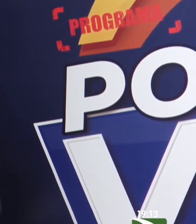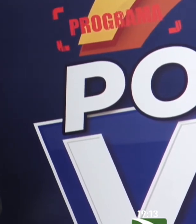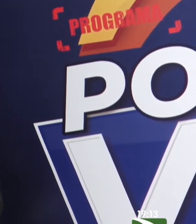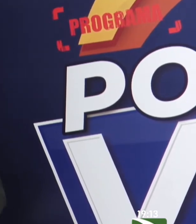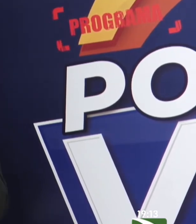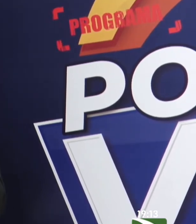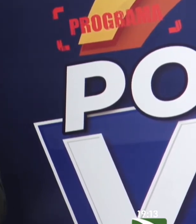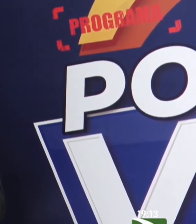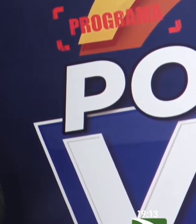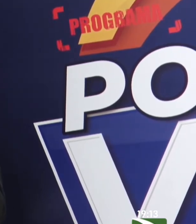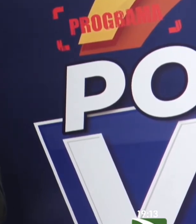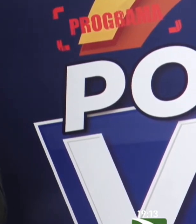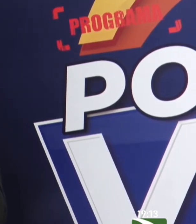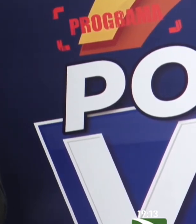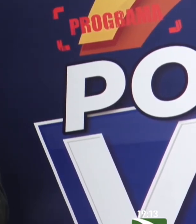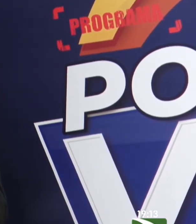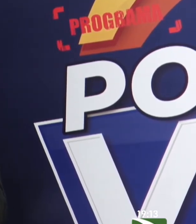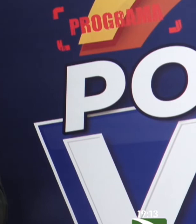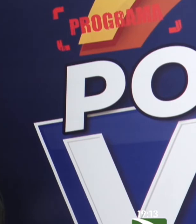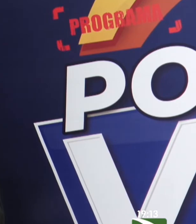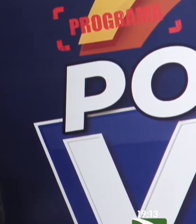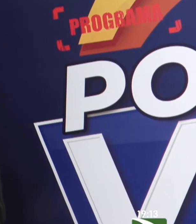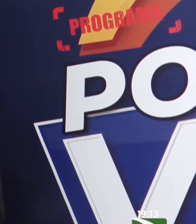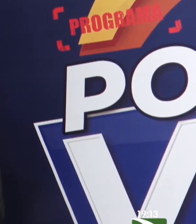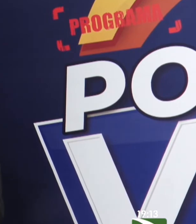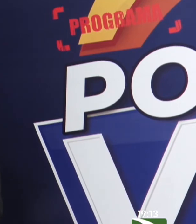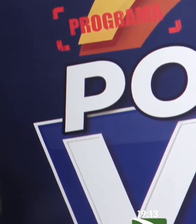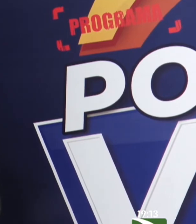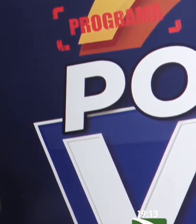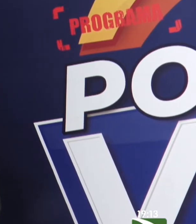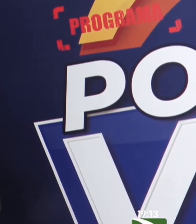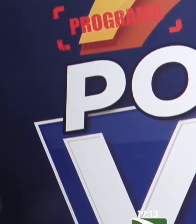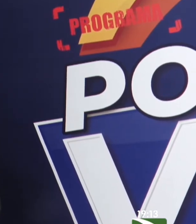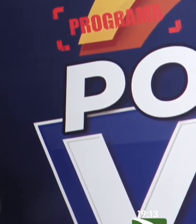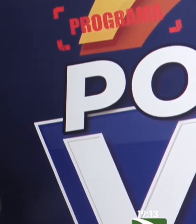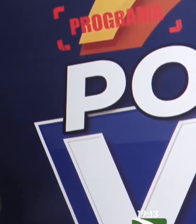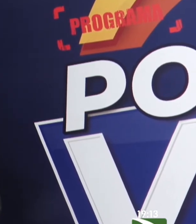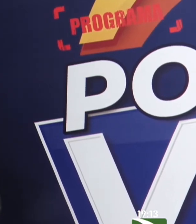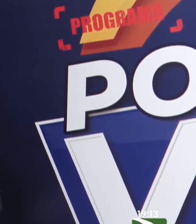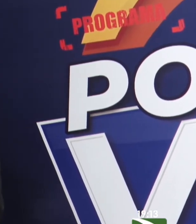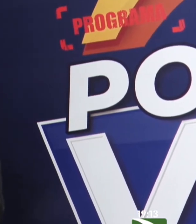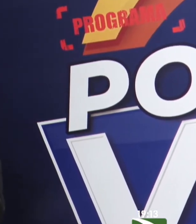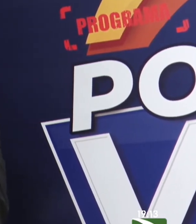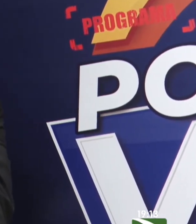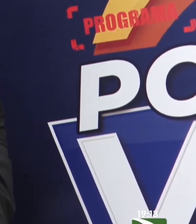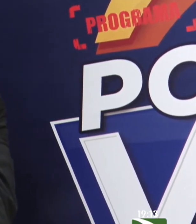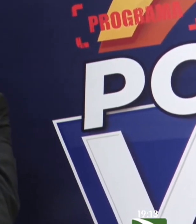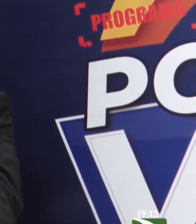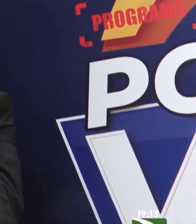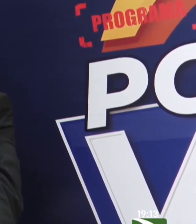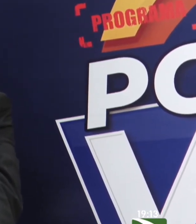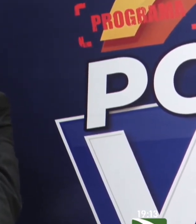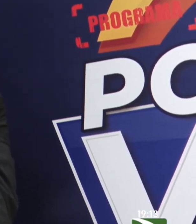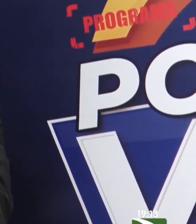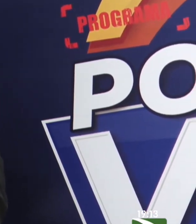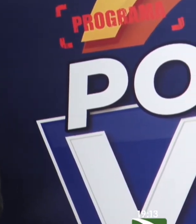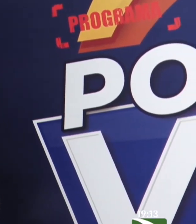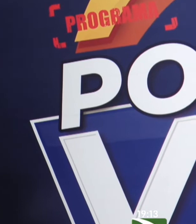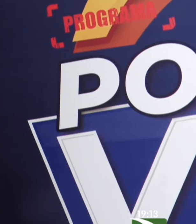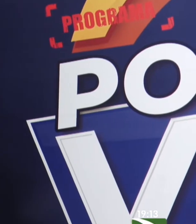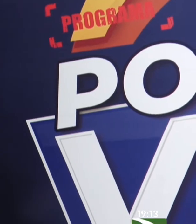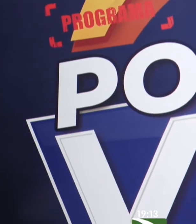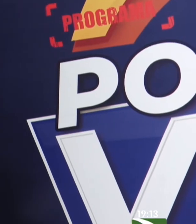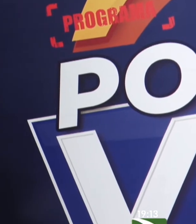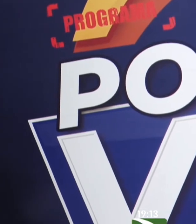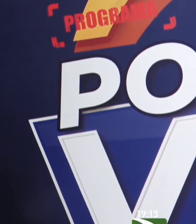996055151. Quanto você gasta de gasolina por mês? Você que mora distante do seu trabalho. Eu moro distante